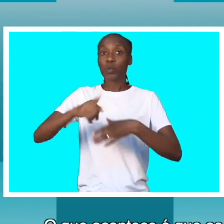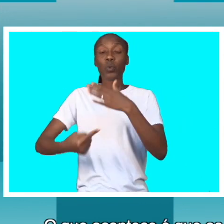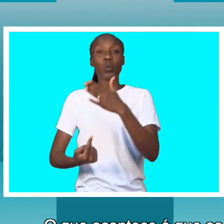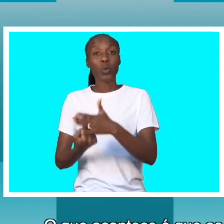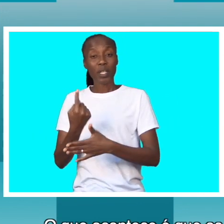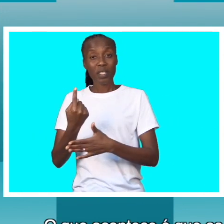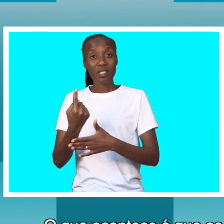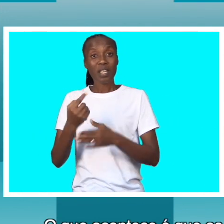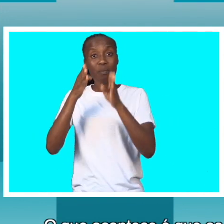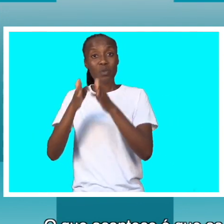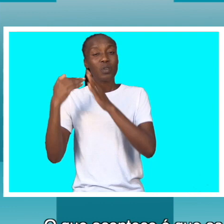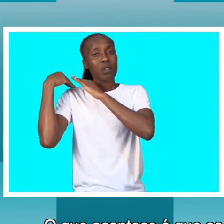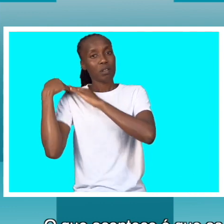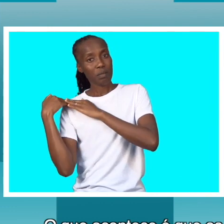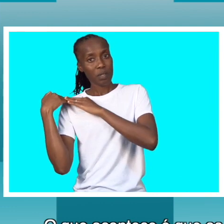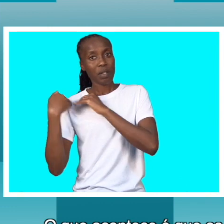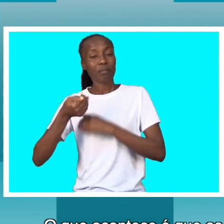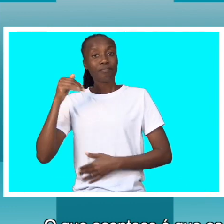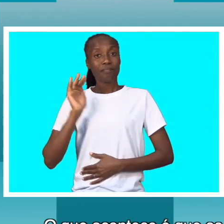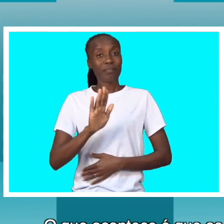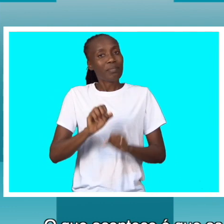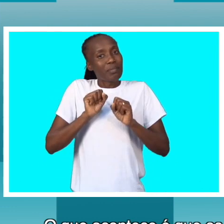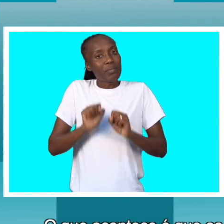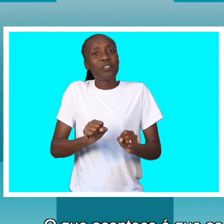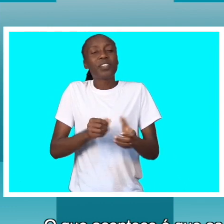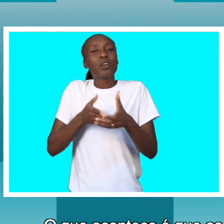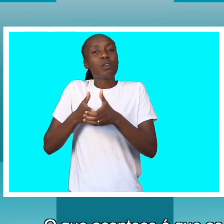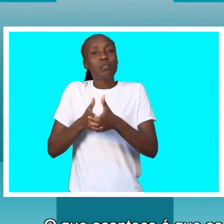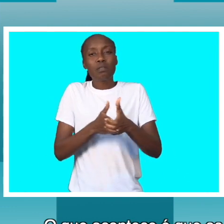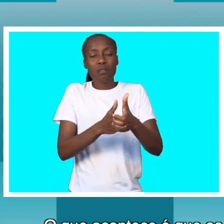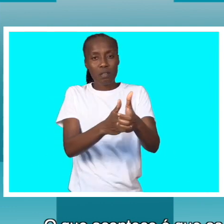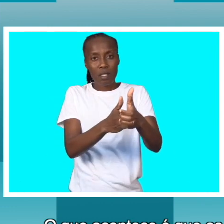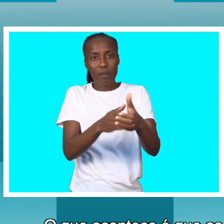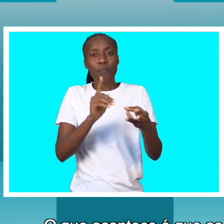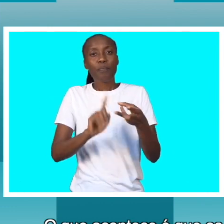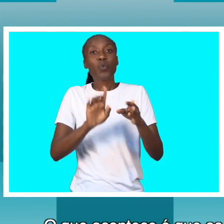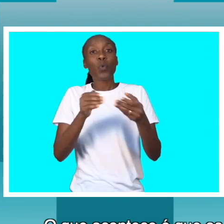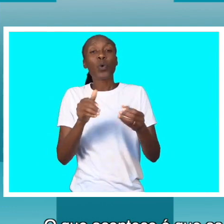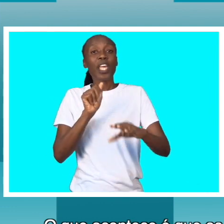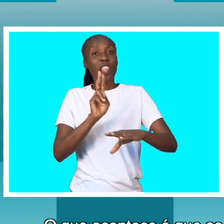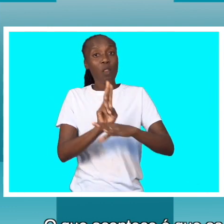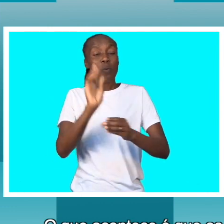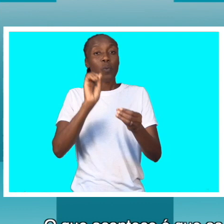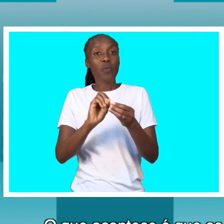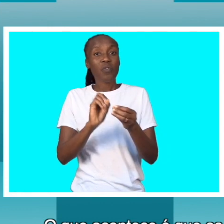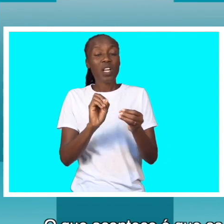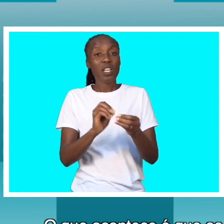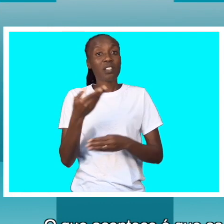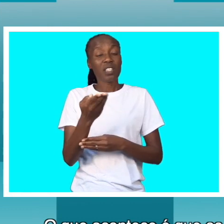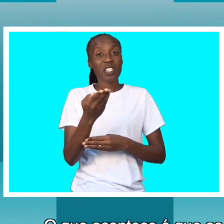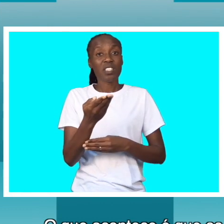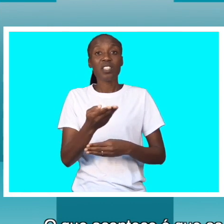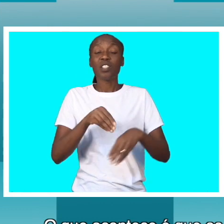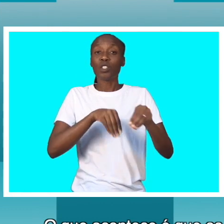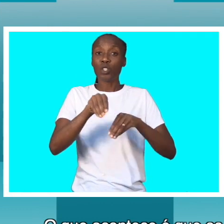que os dirigentes, aqueles que deviam dar seguimento àquilo que os atletas fazem nestes jogos